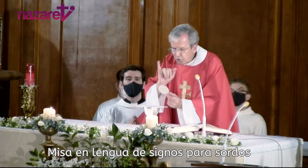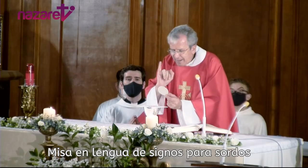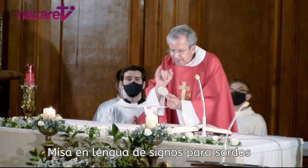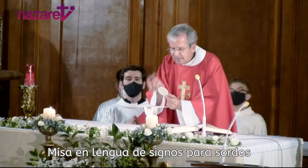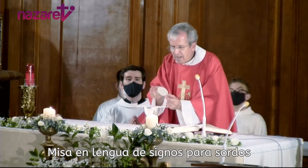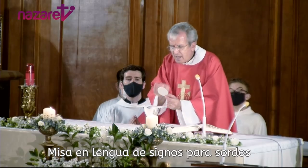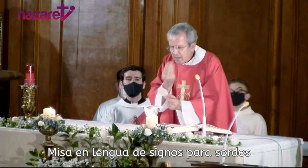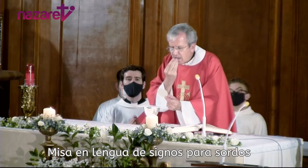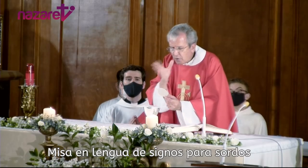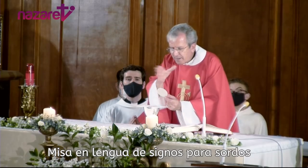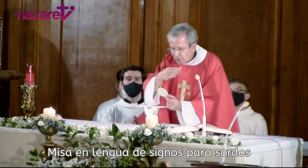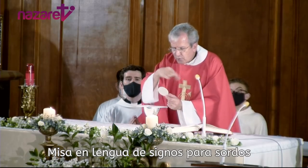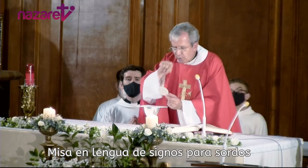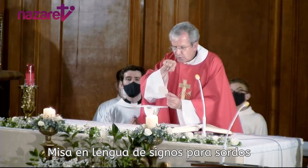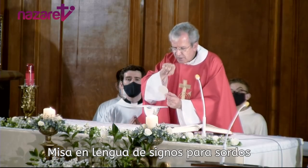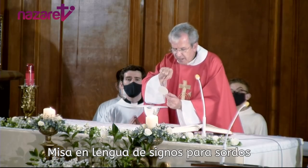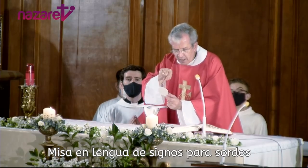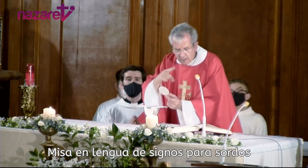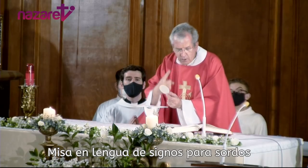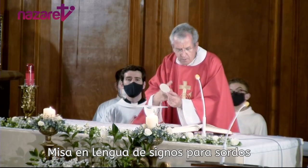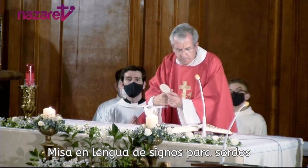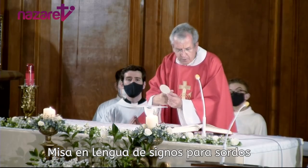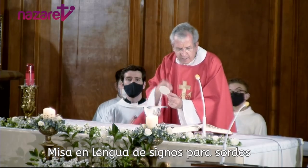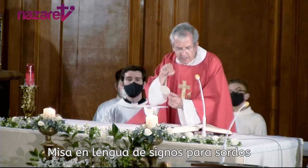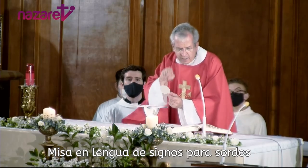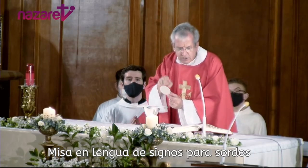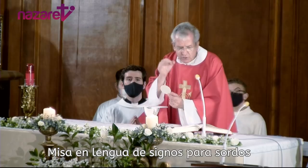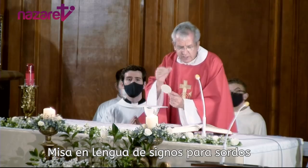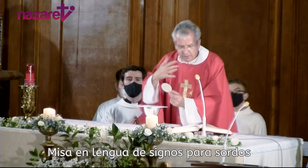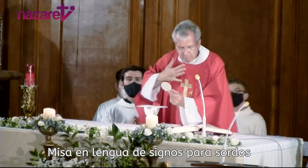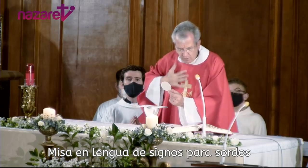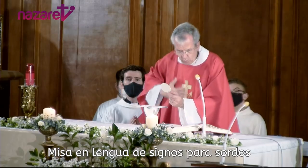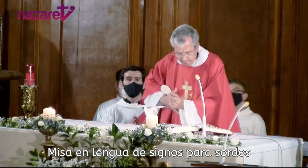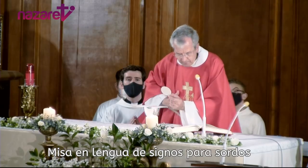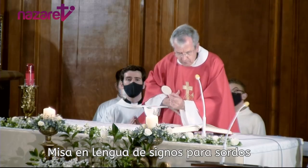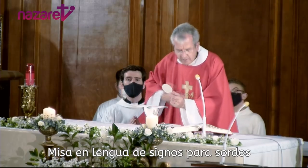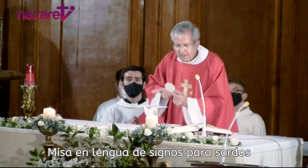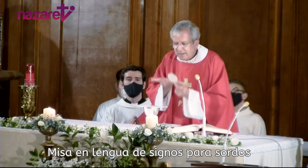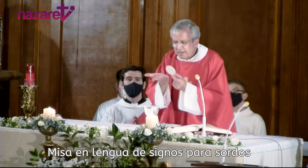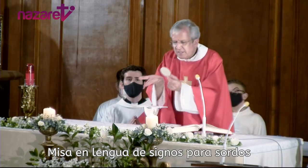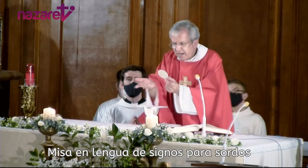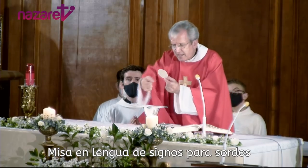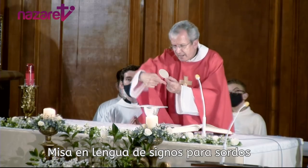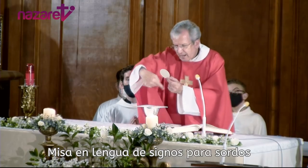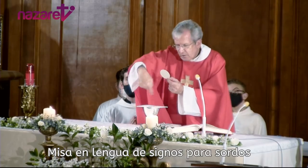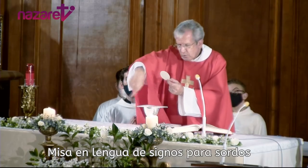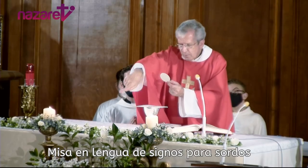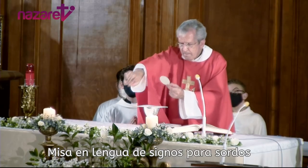Tomad y comed todos de él, porque esto es mi cuerpo, que será entregado